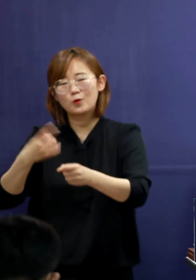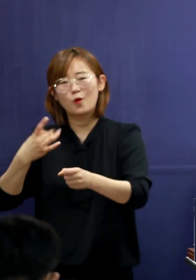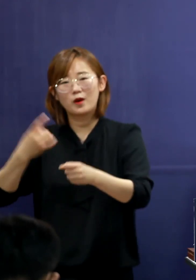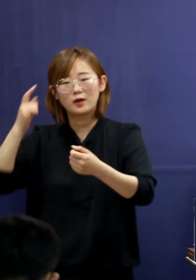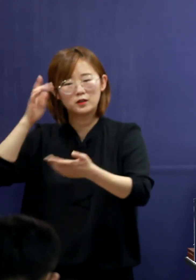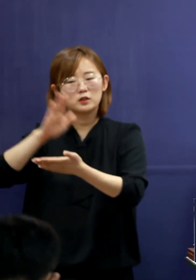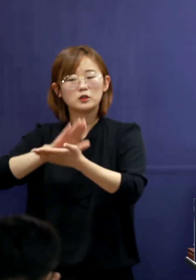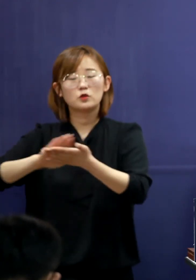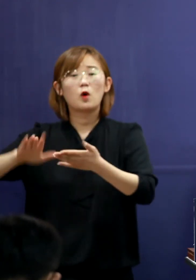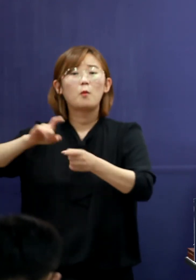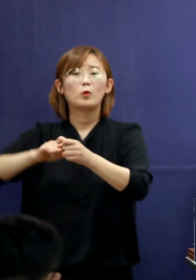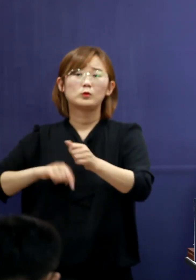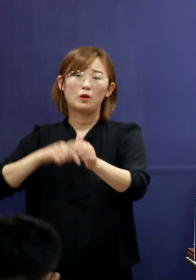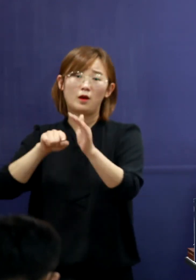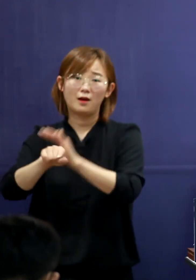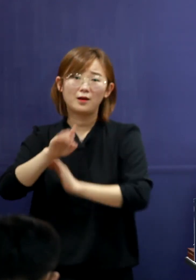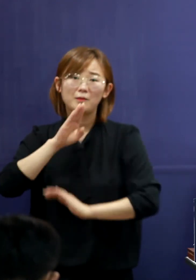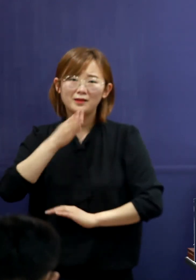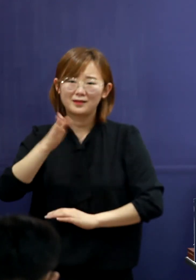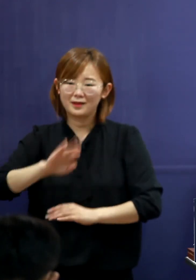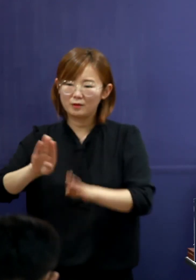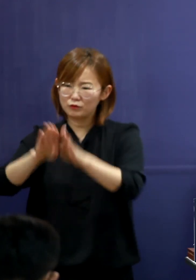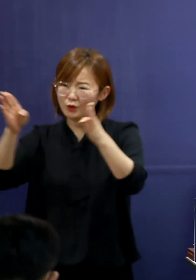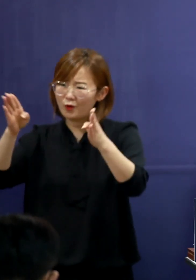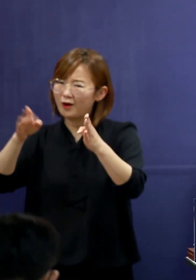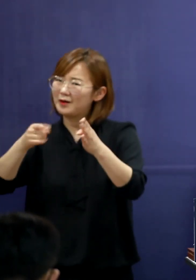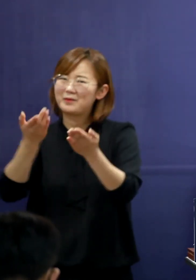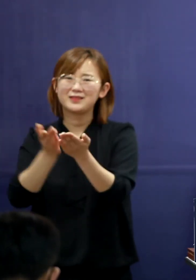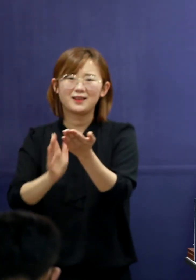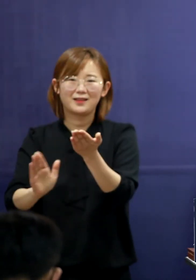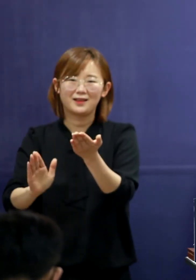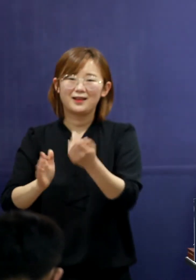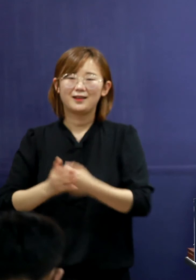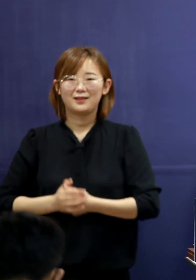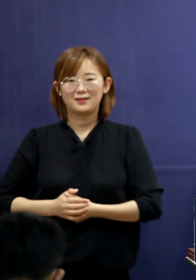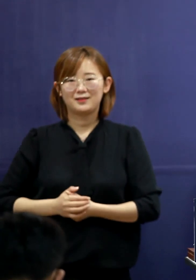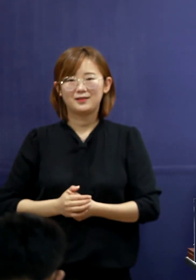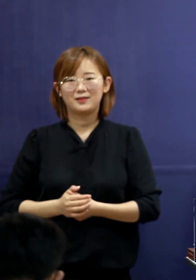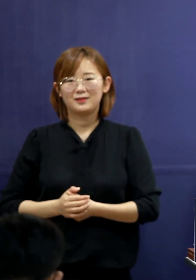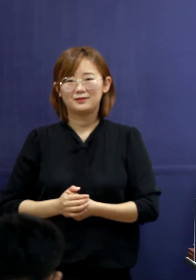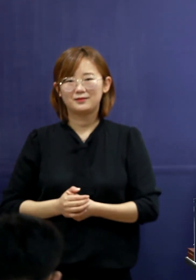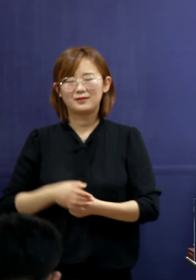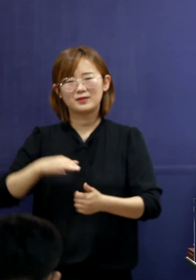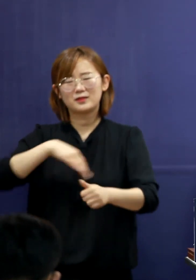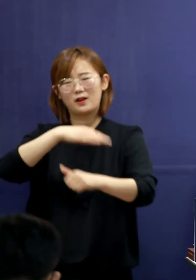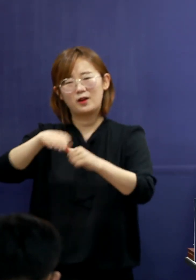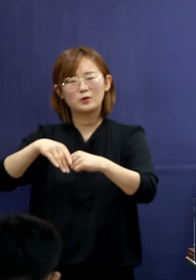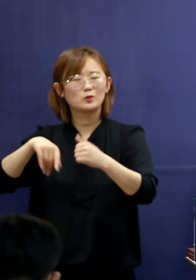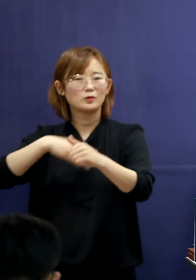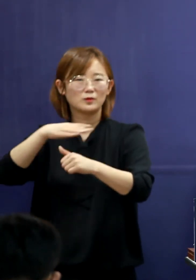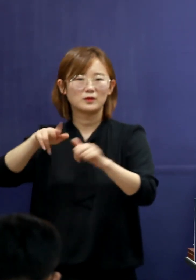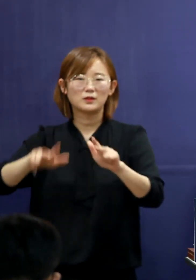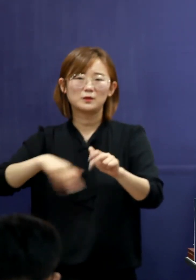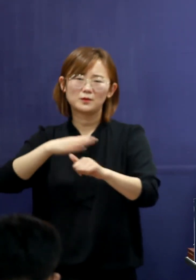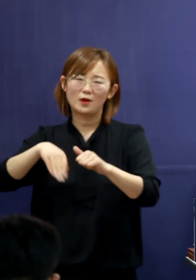때문에 그렇게 하기도 또 좀 어려운 측면이 있단 말이죠. 그래서 지금